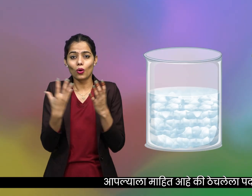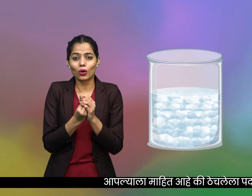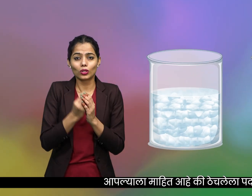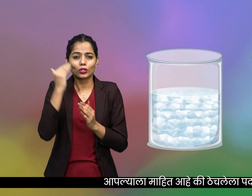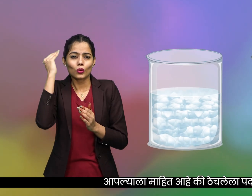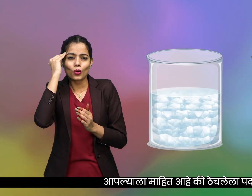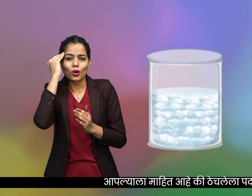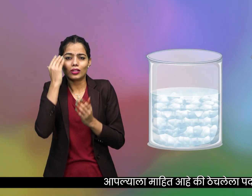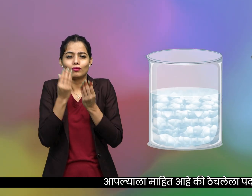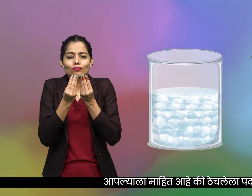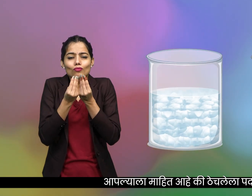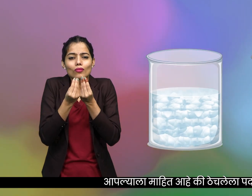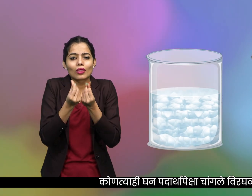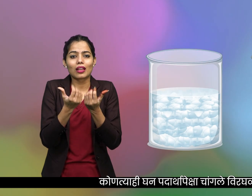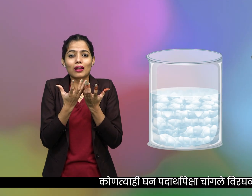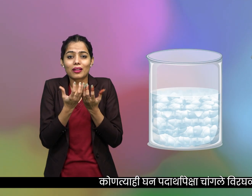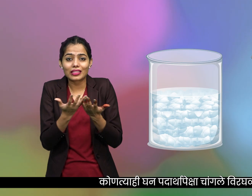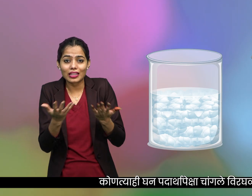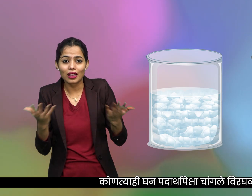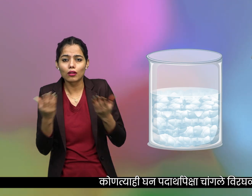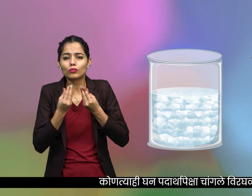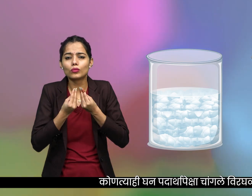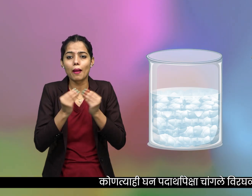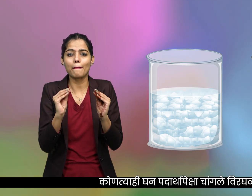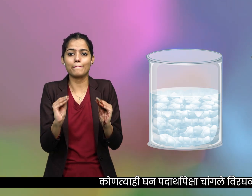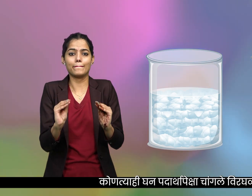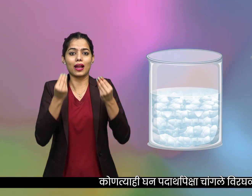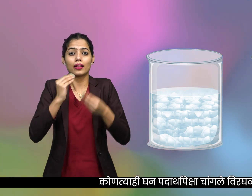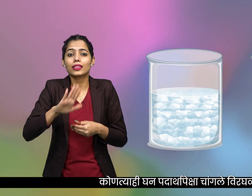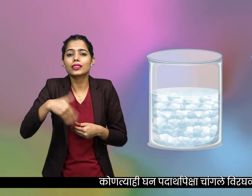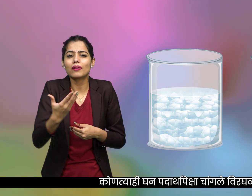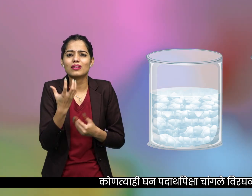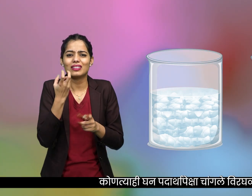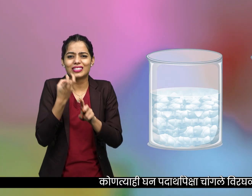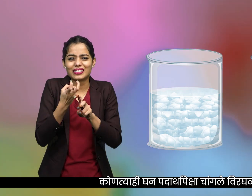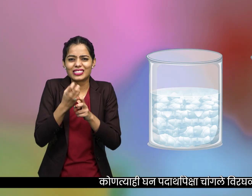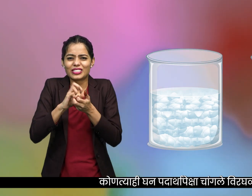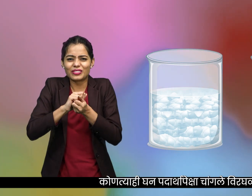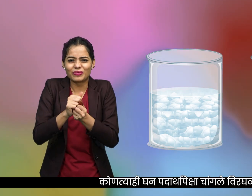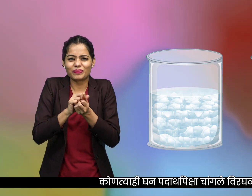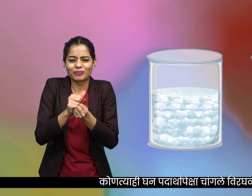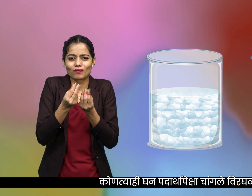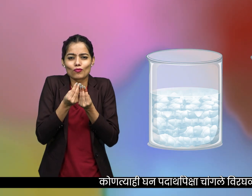आपल्याला माहिती आहे की ठेचलेला पदार्थ कोणत्याही घन पदार्थापेक्षा चांगले विरघळतो.